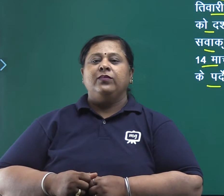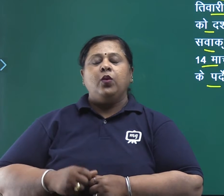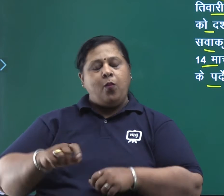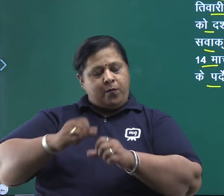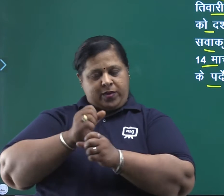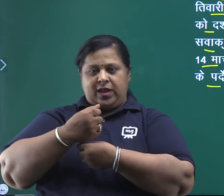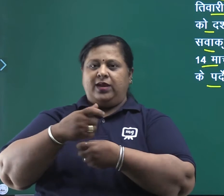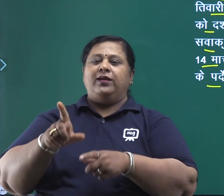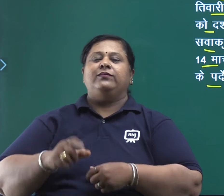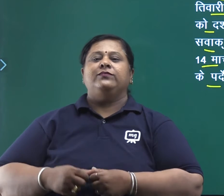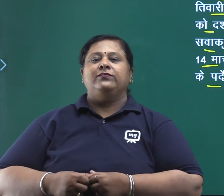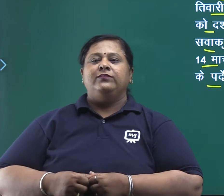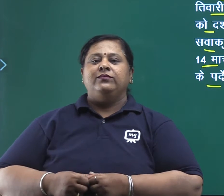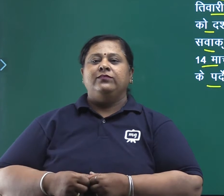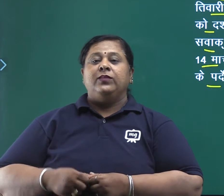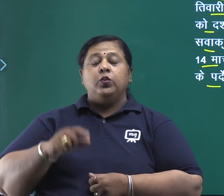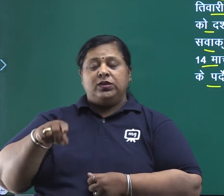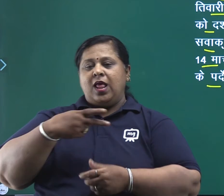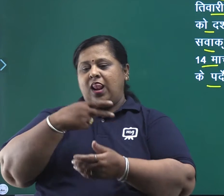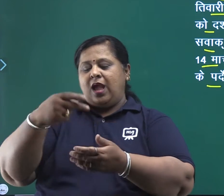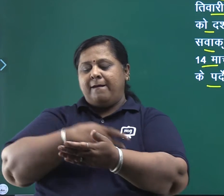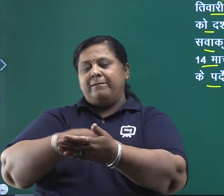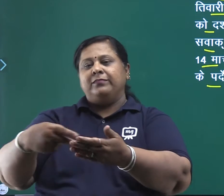को बनाई गई और उसका नाम